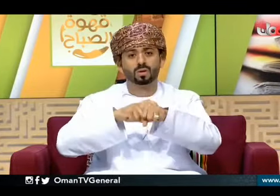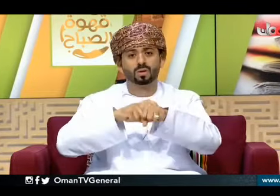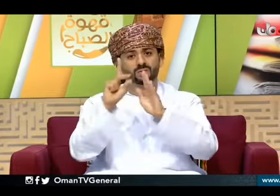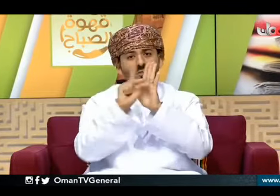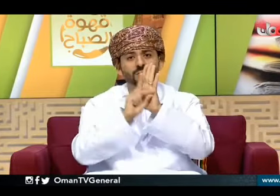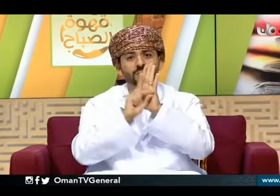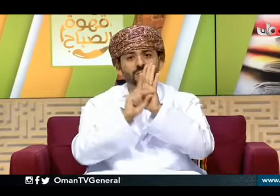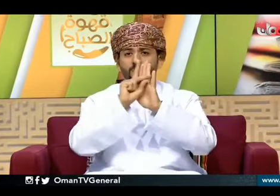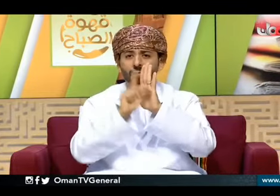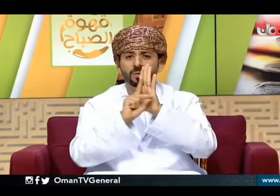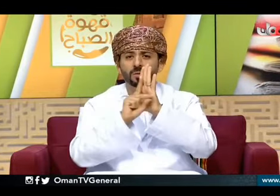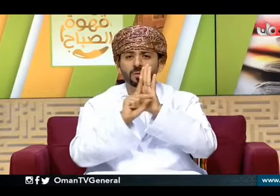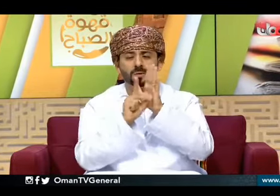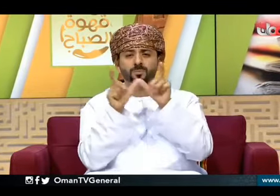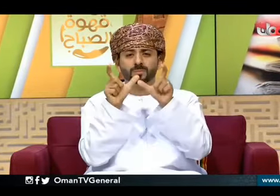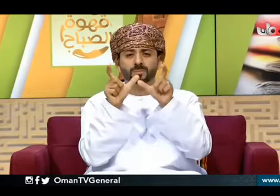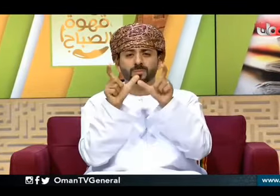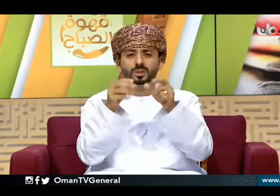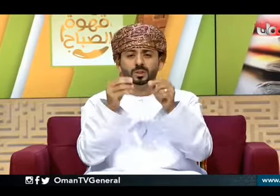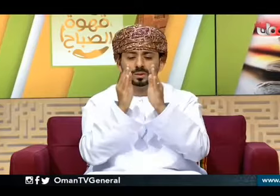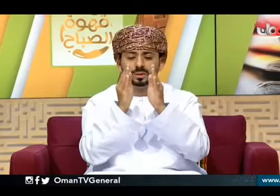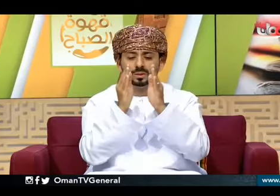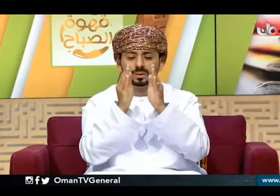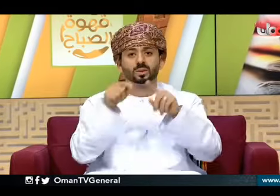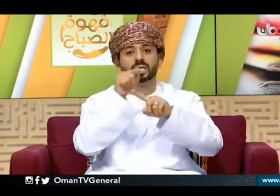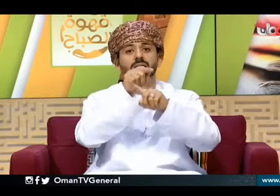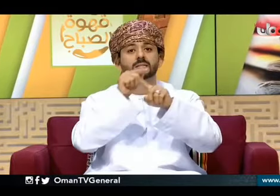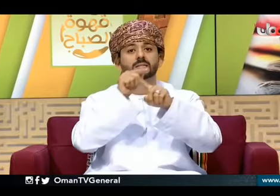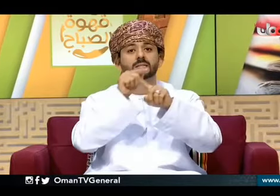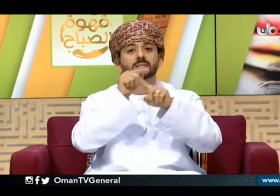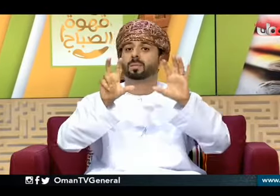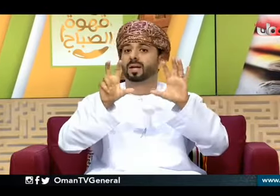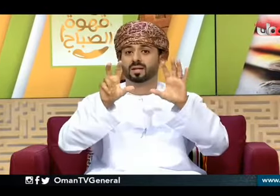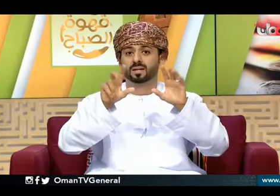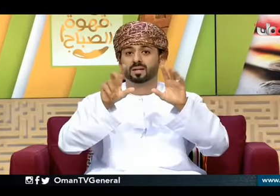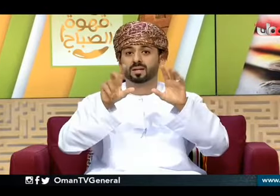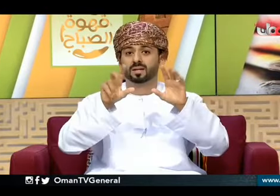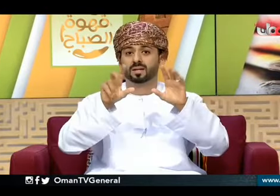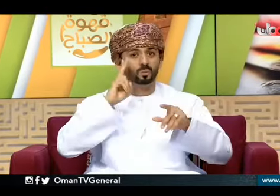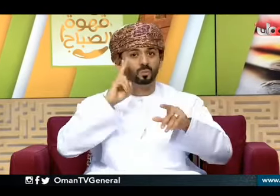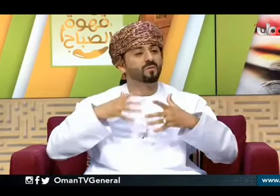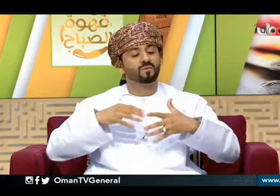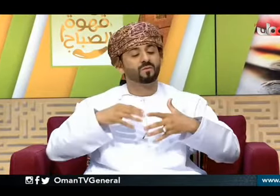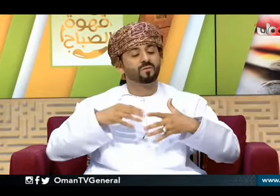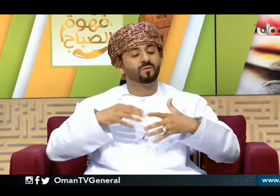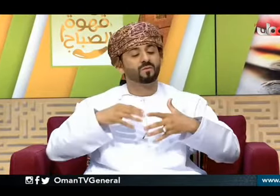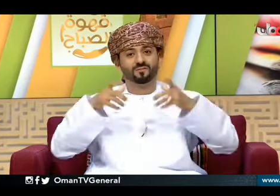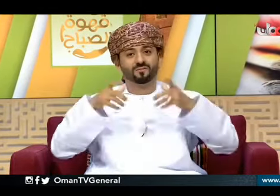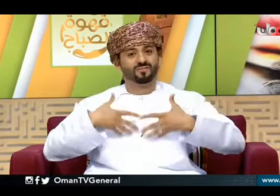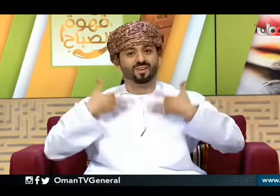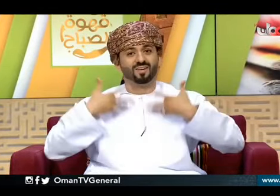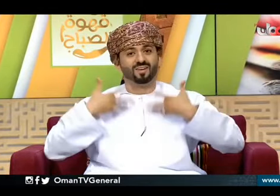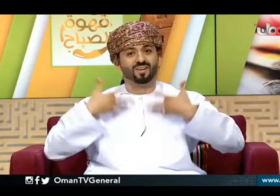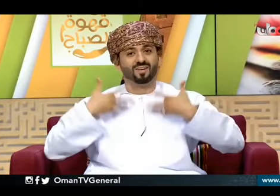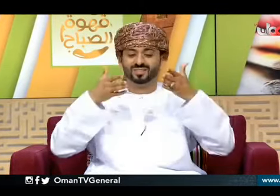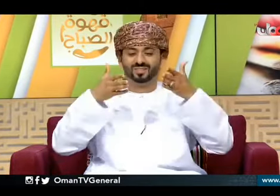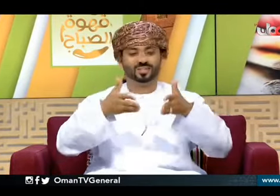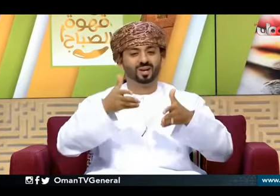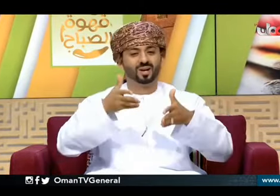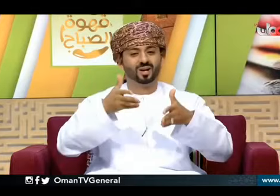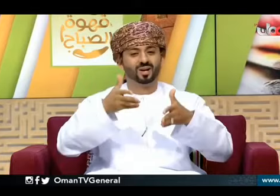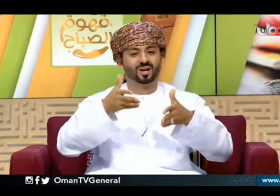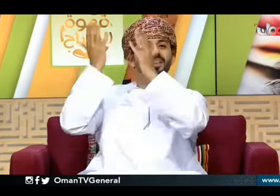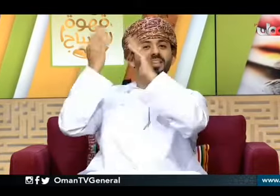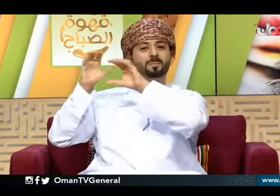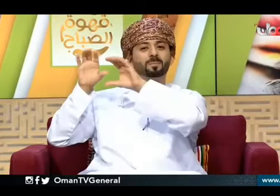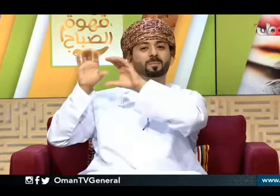جدا، وعلينا أن ننظم كل أمورنا ونحافظ على أنفسنا بحيث أنه لابد كل شخص أنه